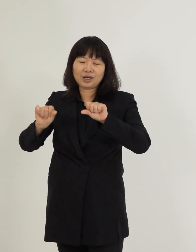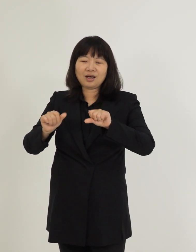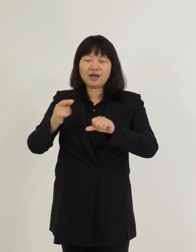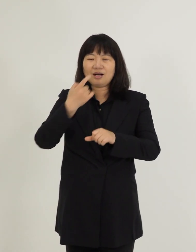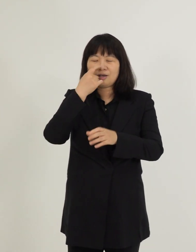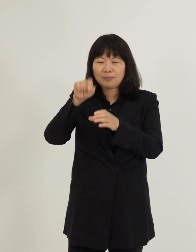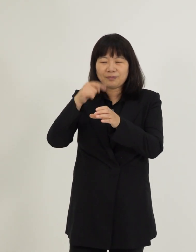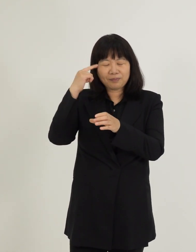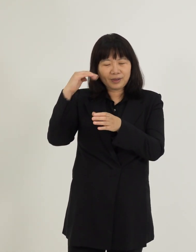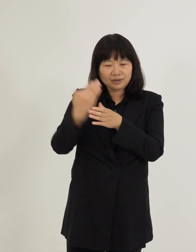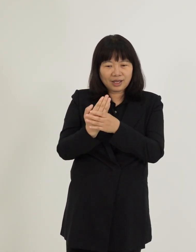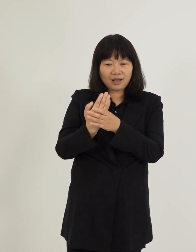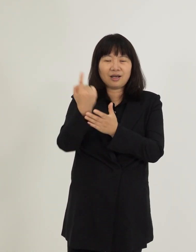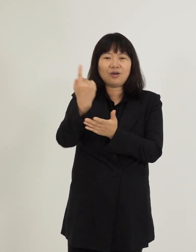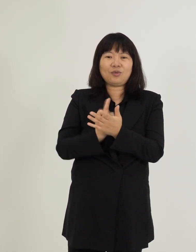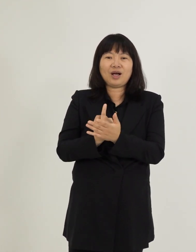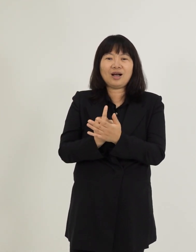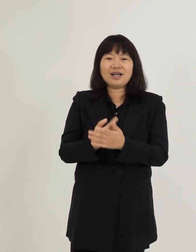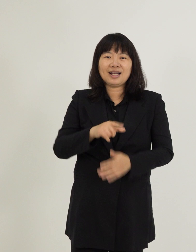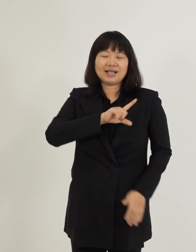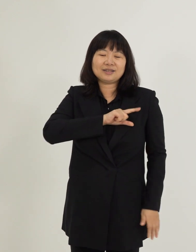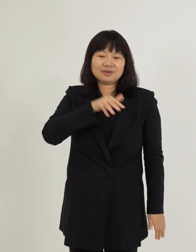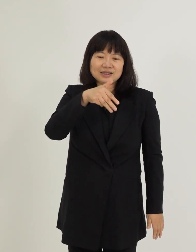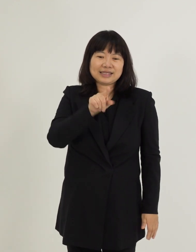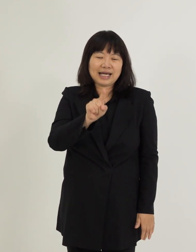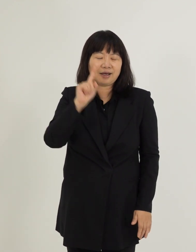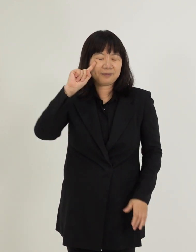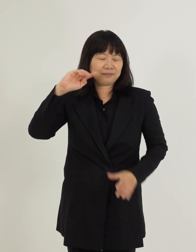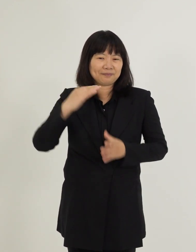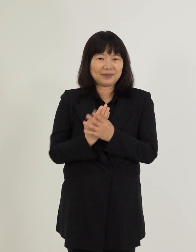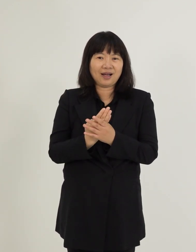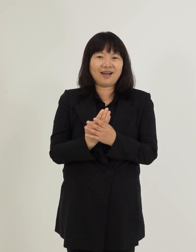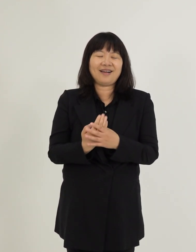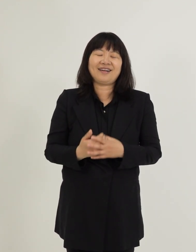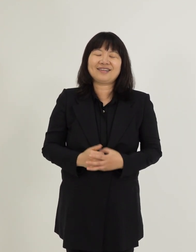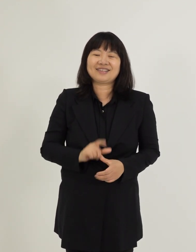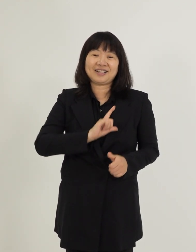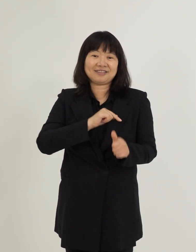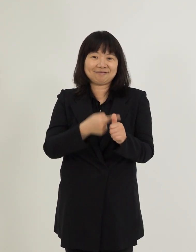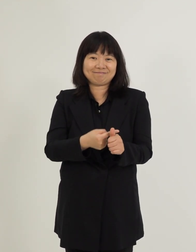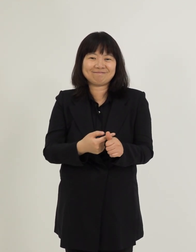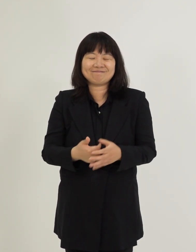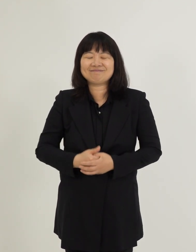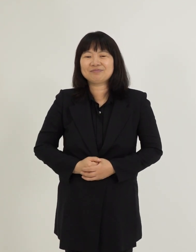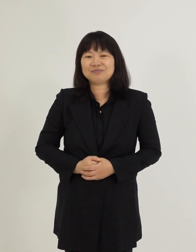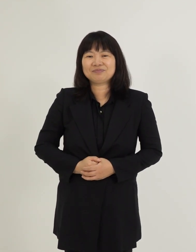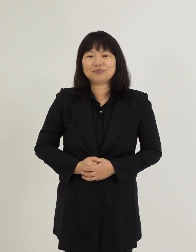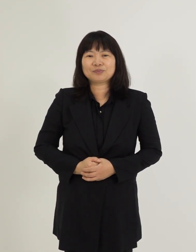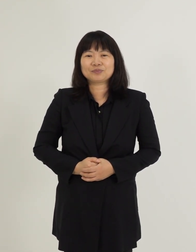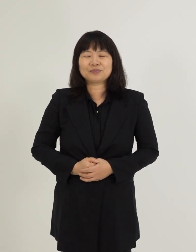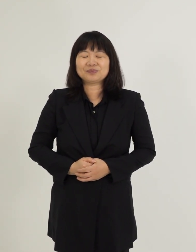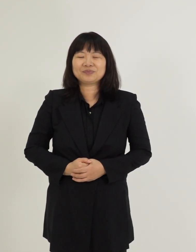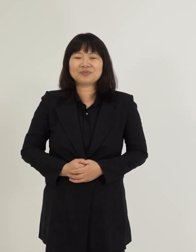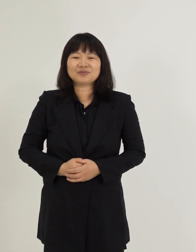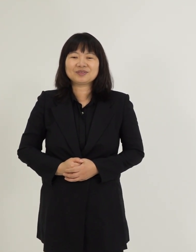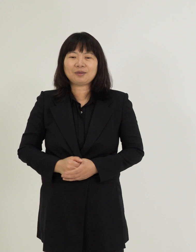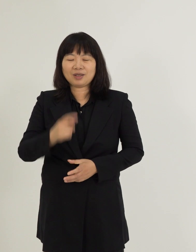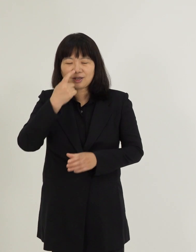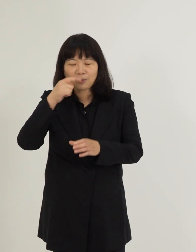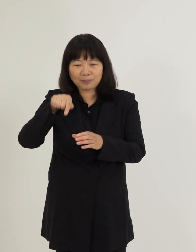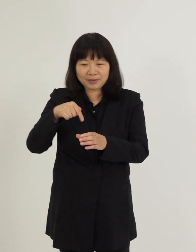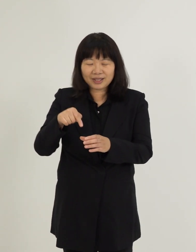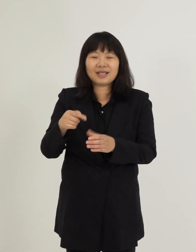돼서 와서 또 성도 차 씨예요. 차 박사예요. 별명이. 와서 그 일을 하는 거예요.